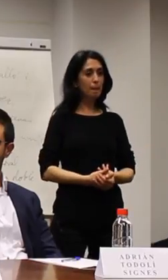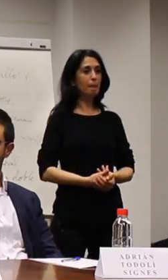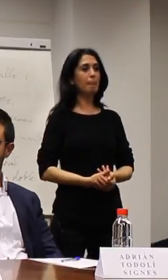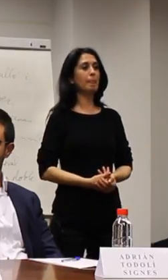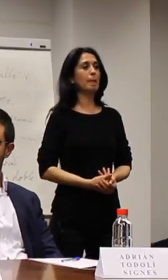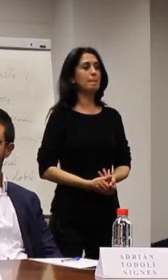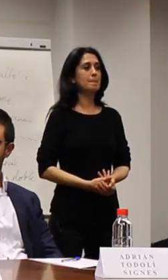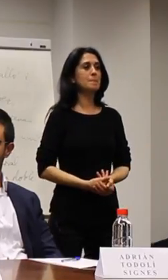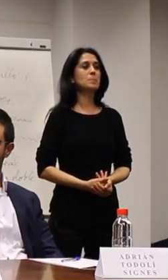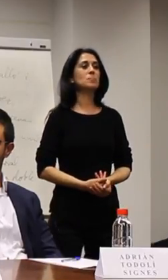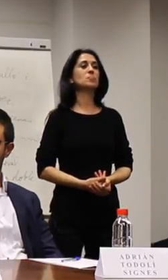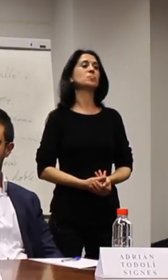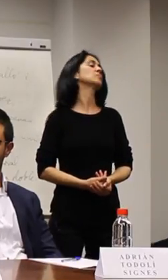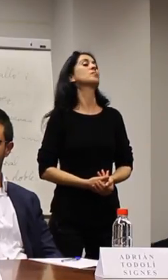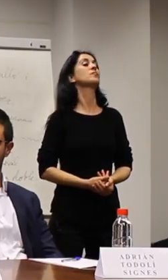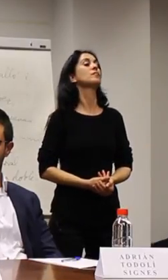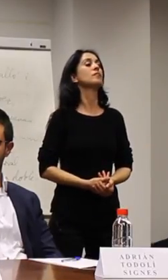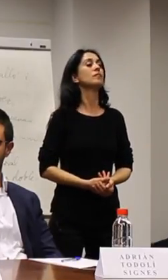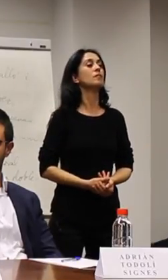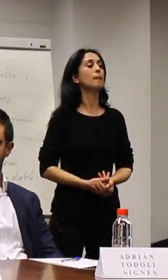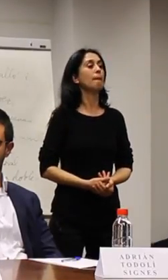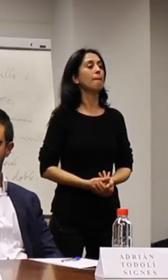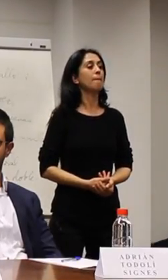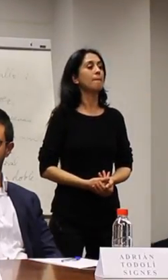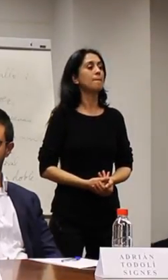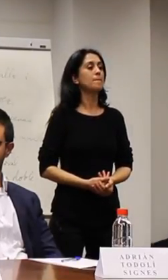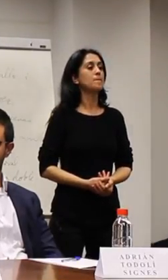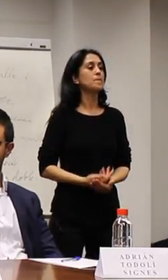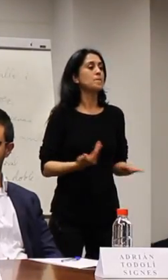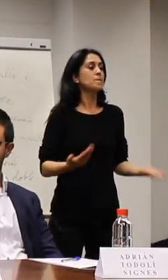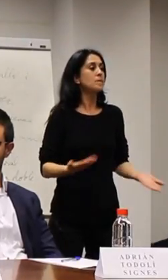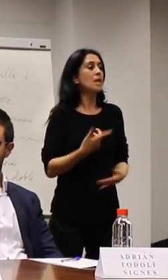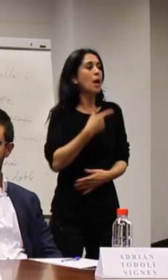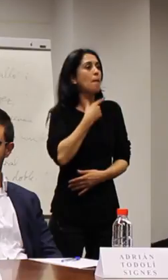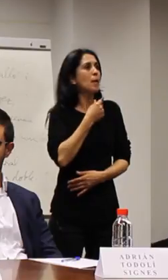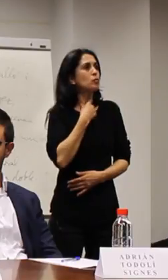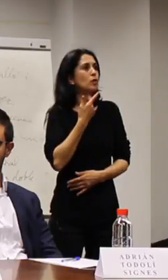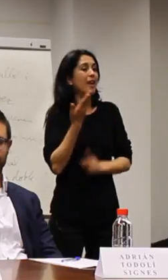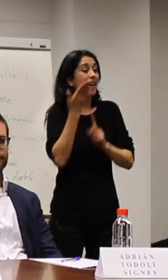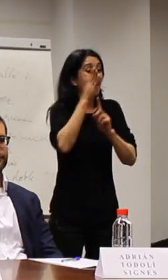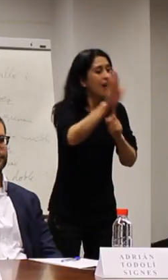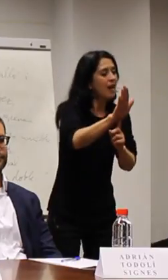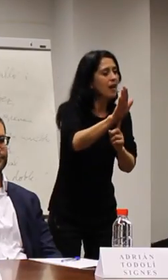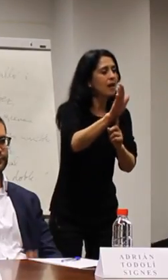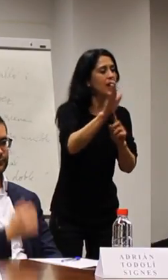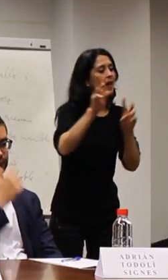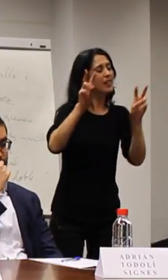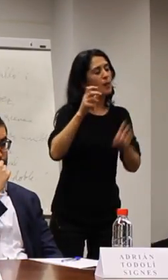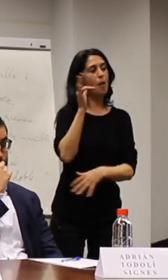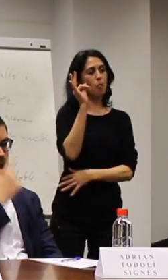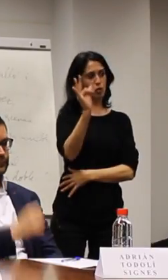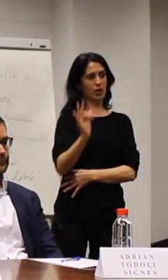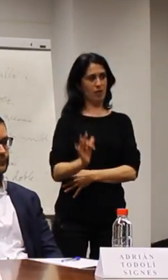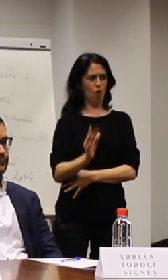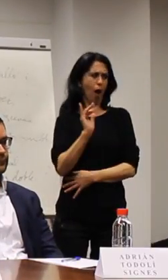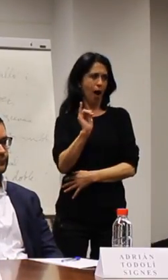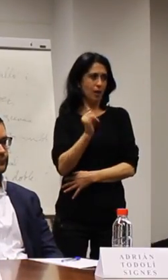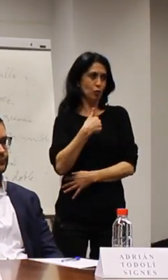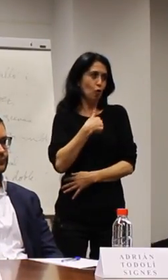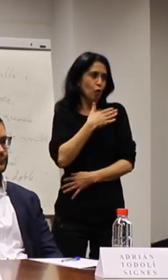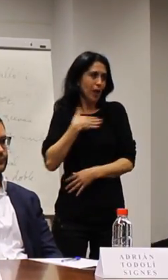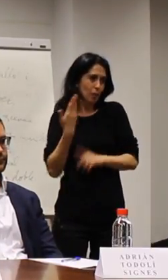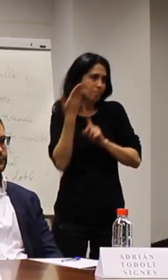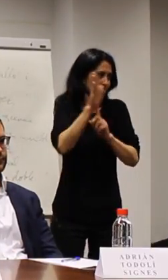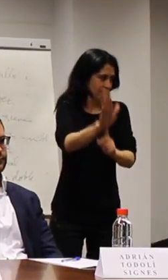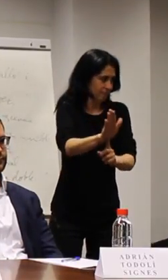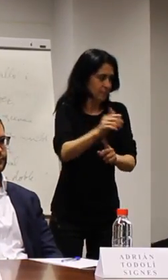final, a mí me gustaría representar aquí las oportunidades positivas. Nosotros, por supuesto,